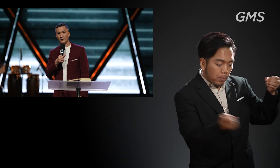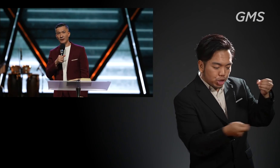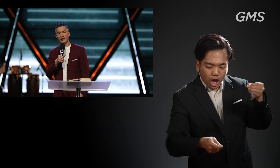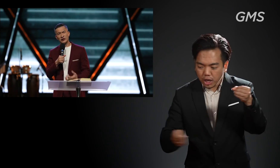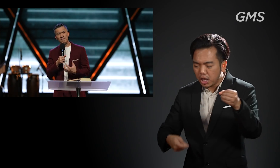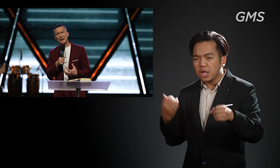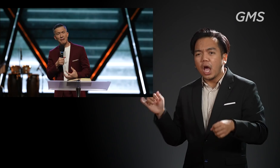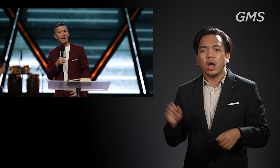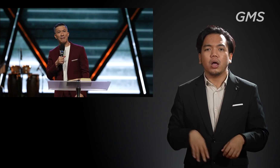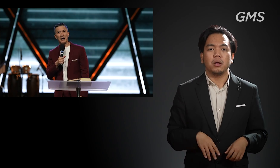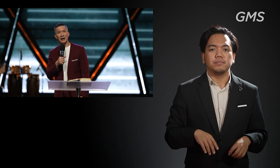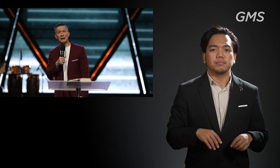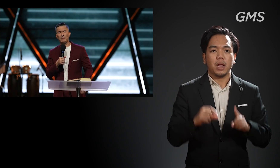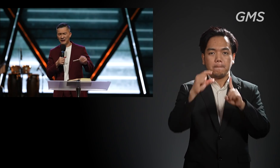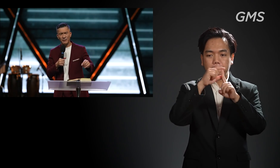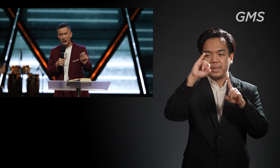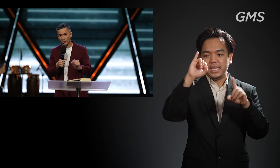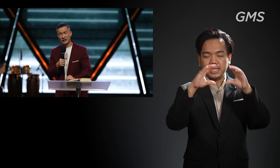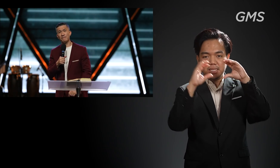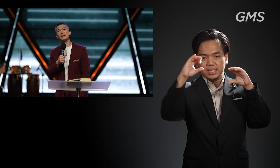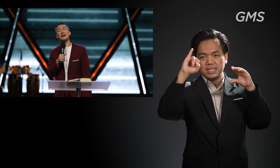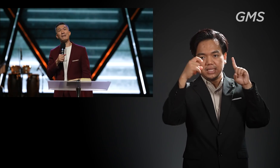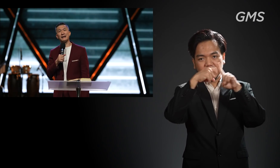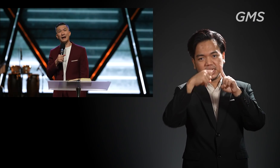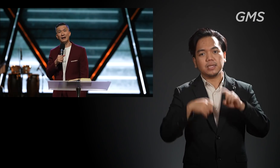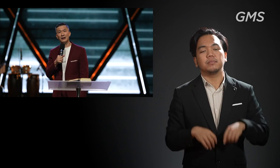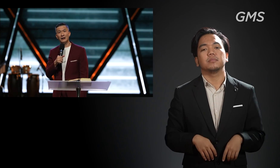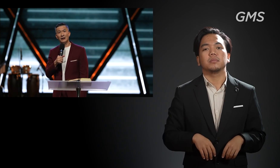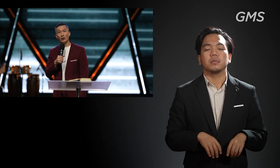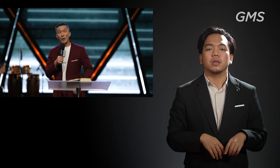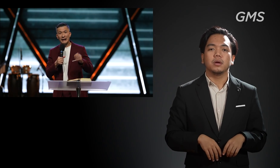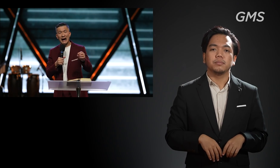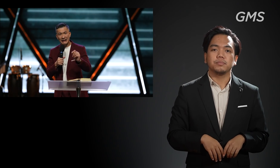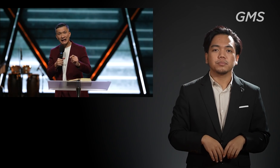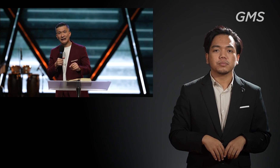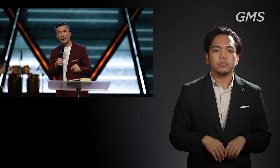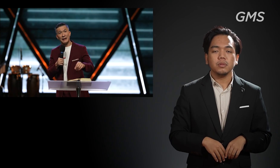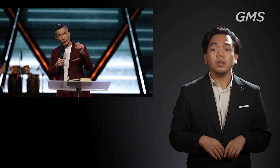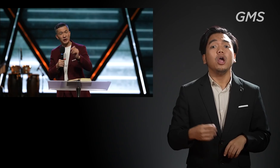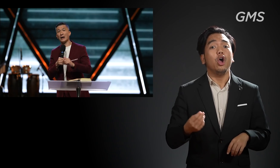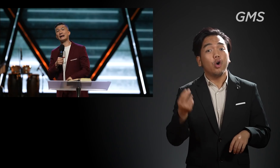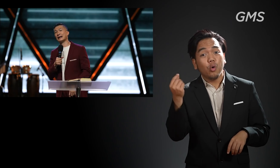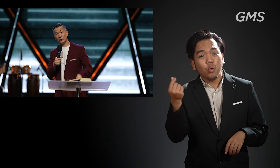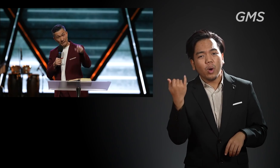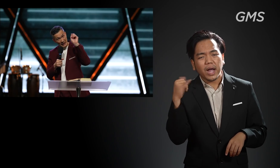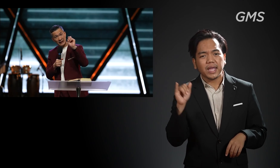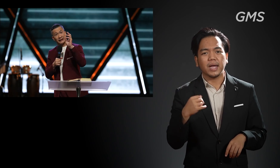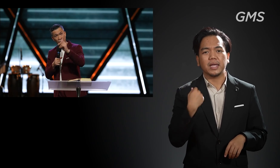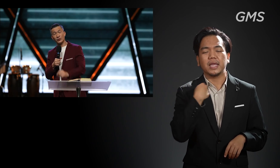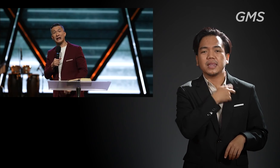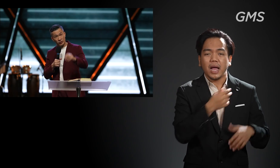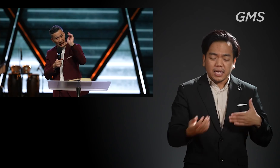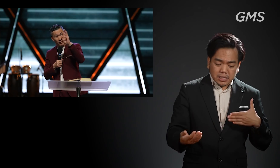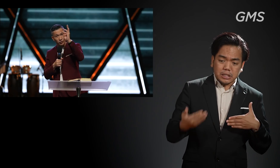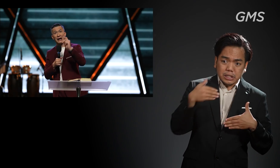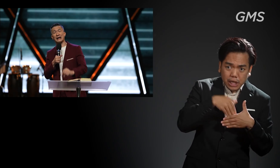Dia simpan lama-lama, tapi biji bukan untuk disimpan selamanya. Uang yang ada di dalam deposito Anda itu dibiarkan